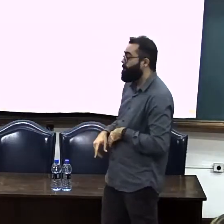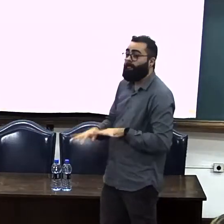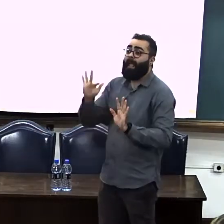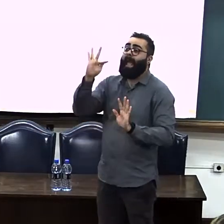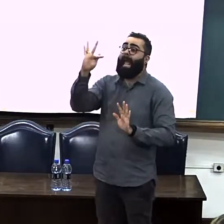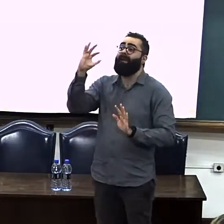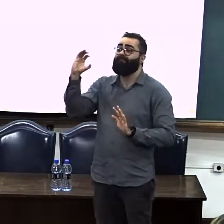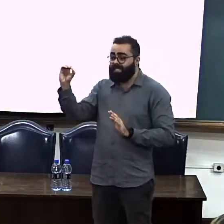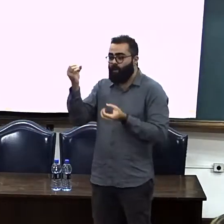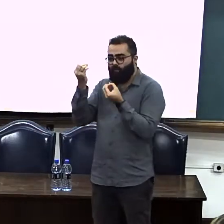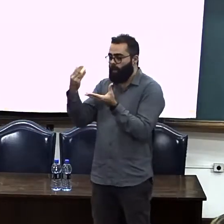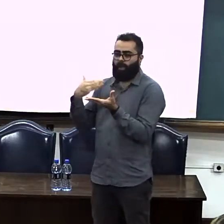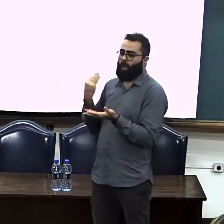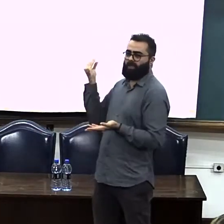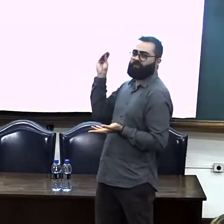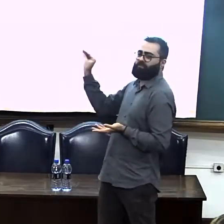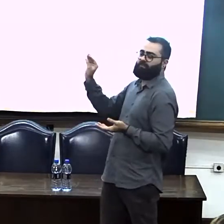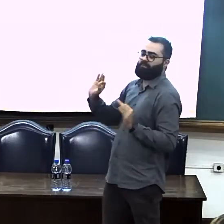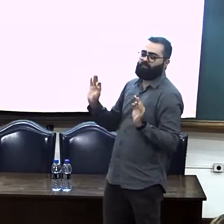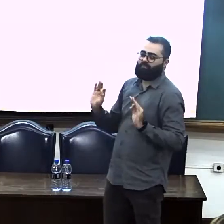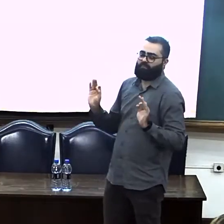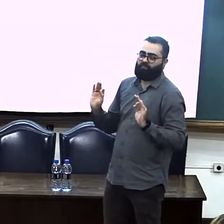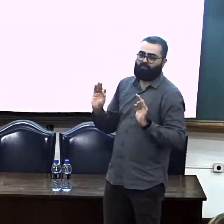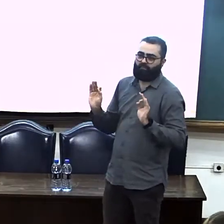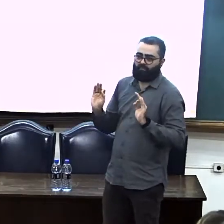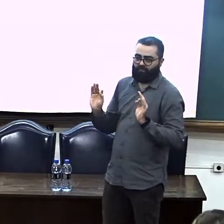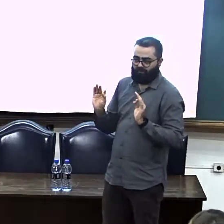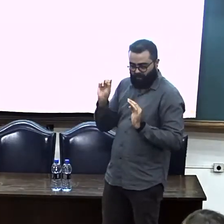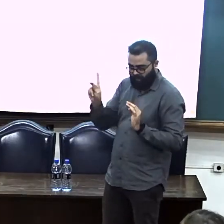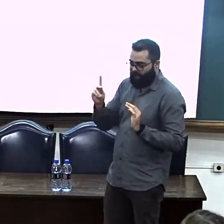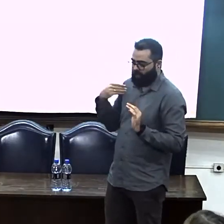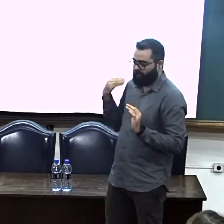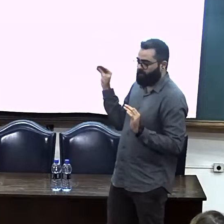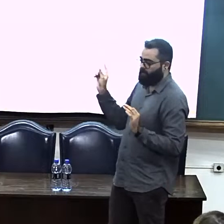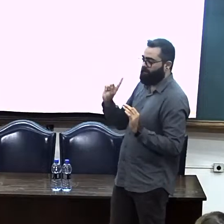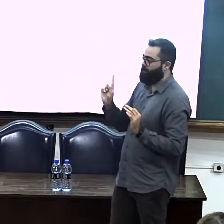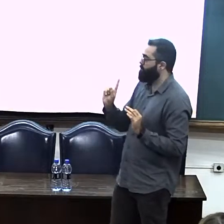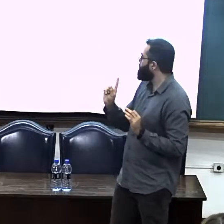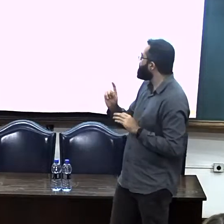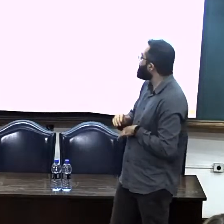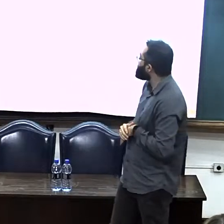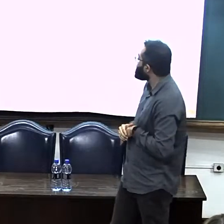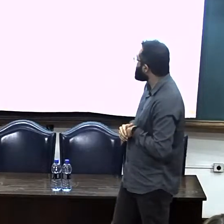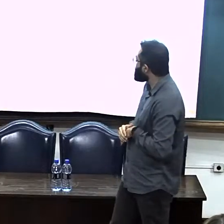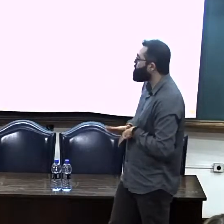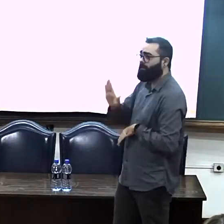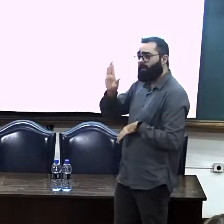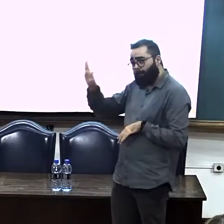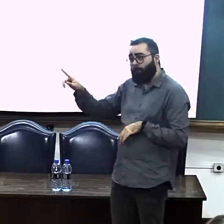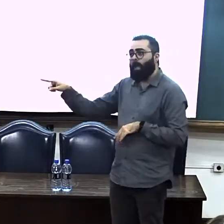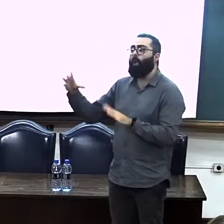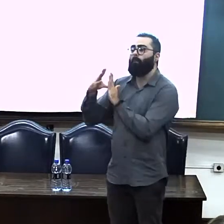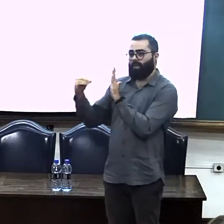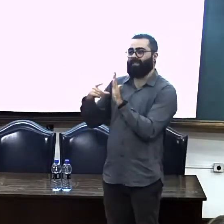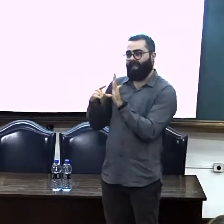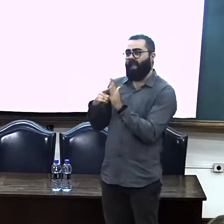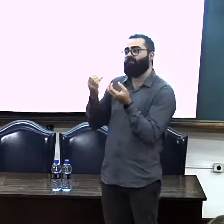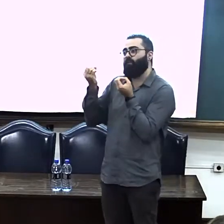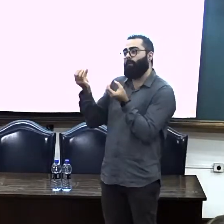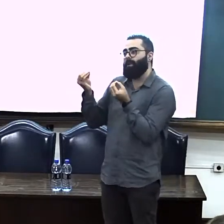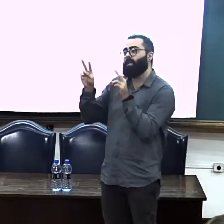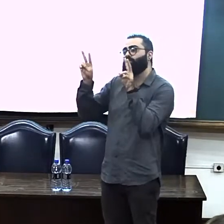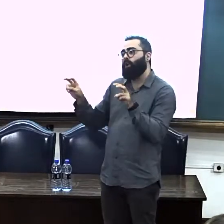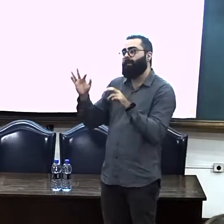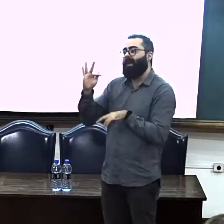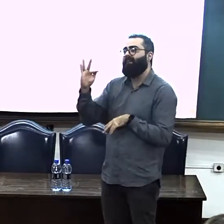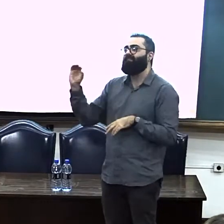here. O modelo também inclui informação sobre F0 que não está ilustrado nesse diagrama. And this